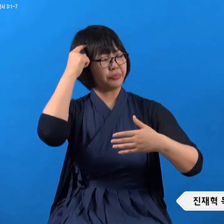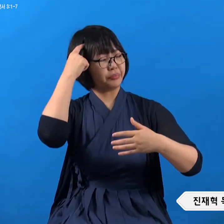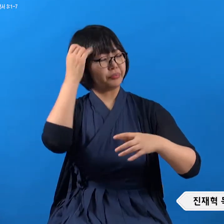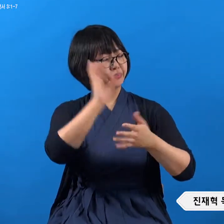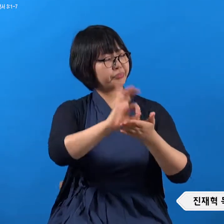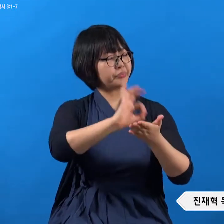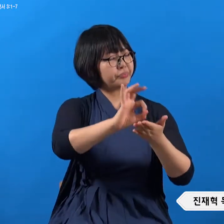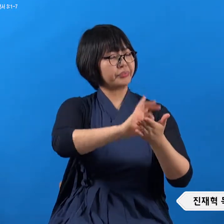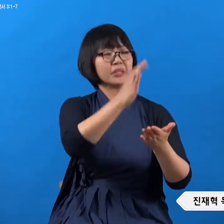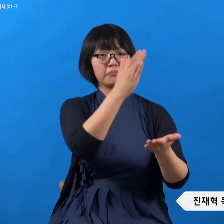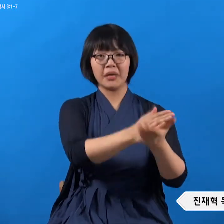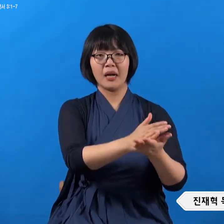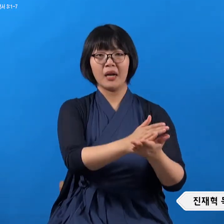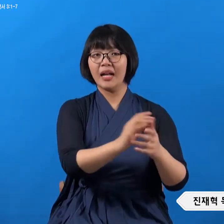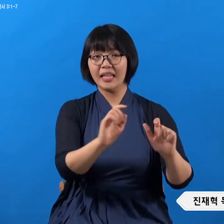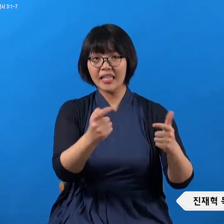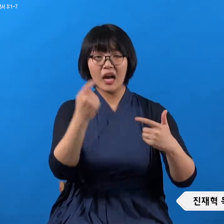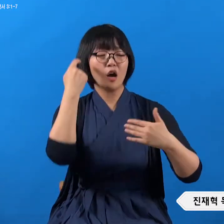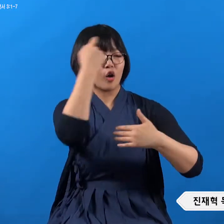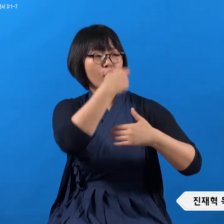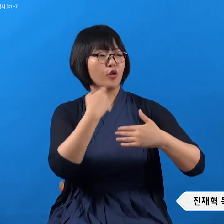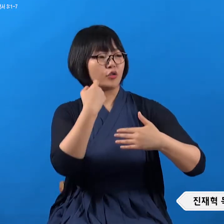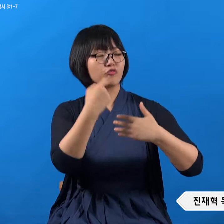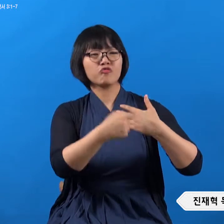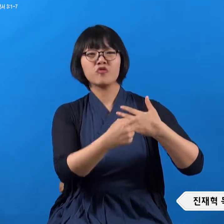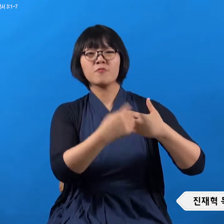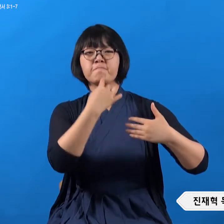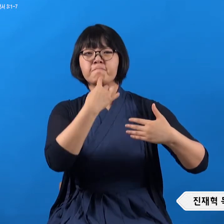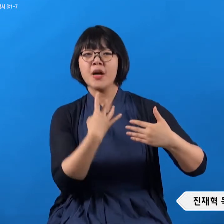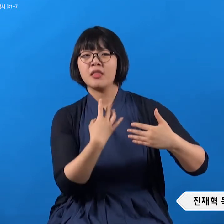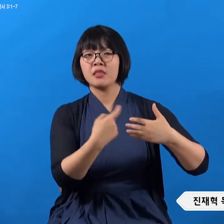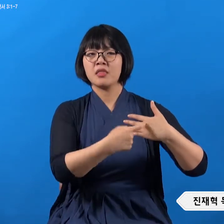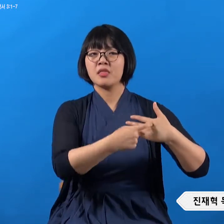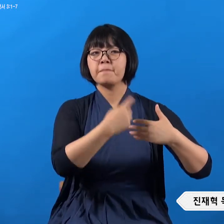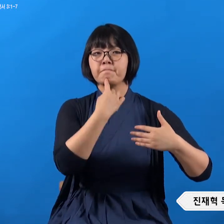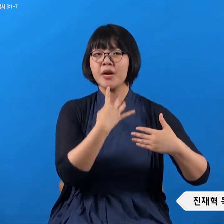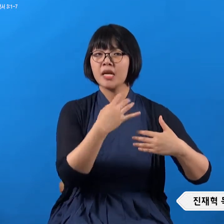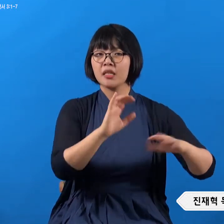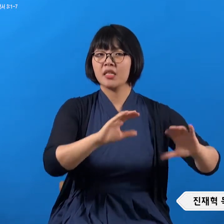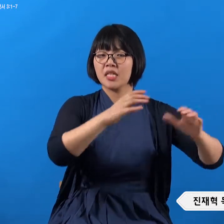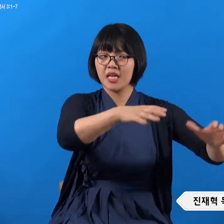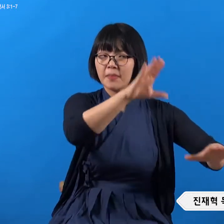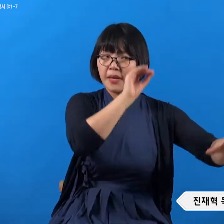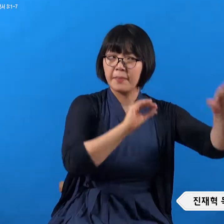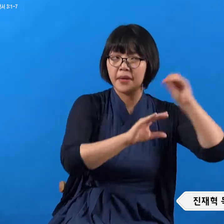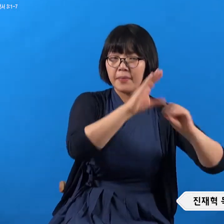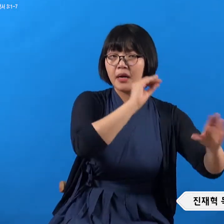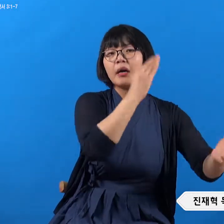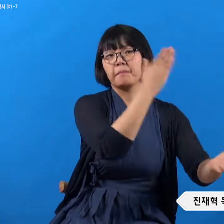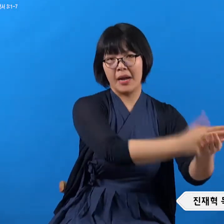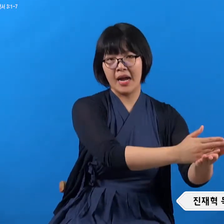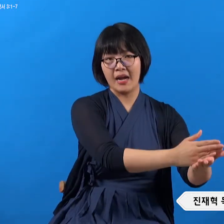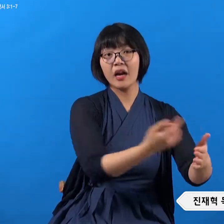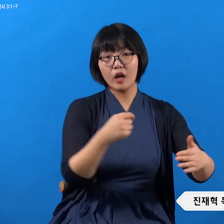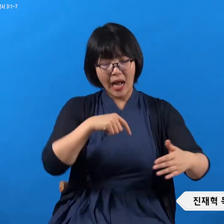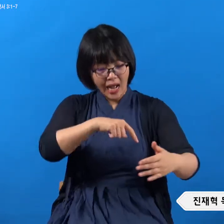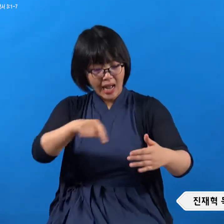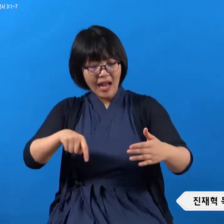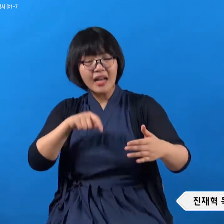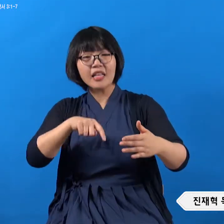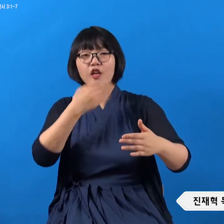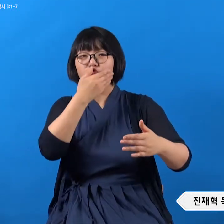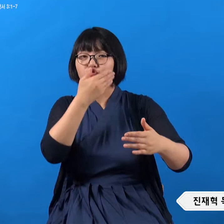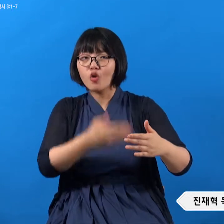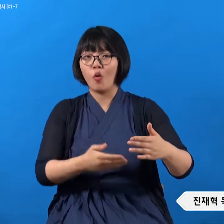말고 외모만을 향해 가는 이 세상의 것들을 본받지 말고 정말 중요한